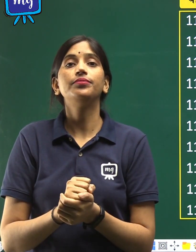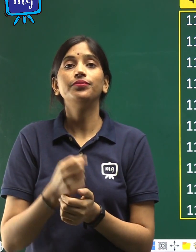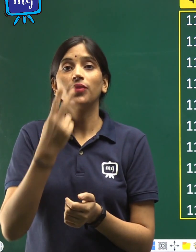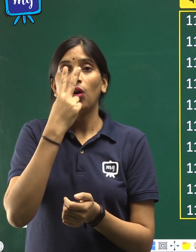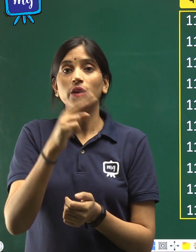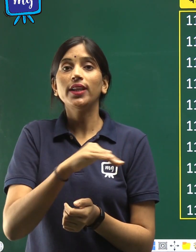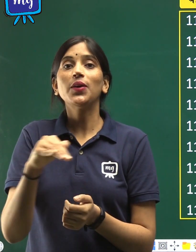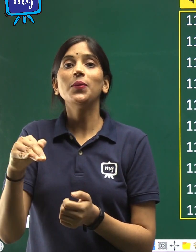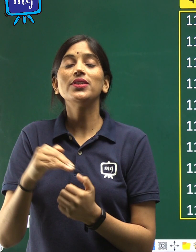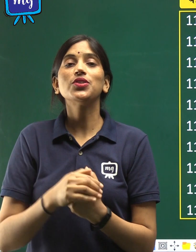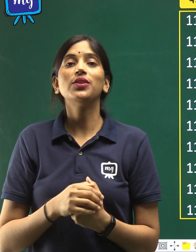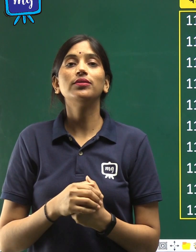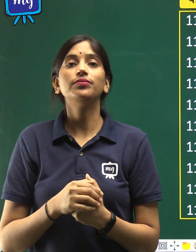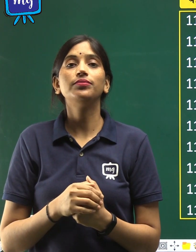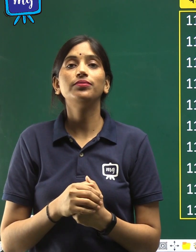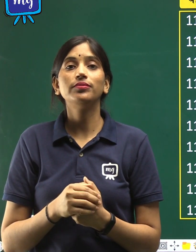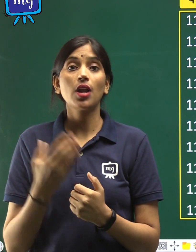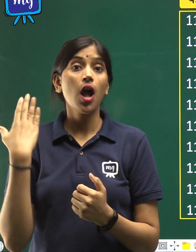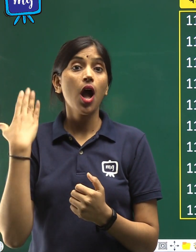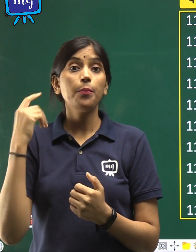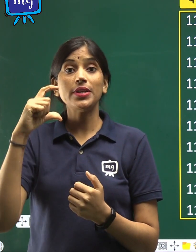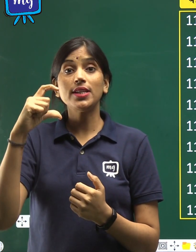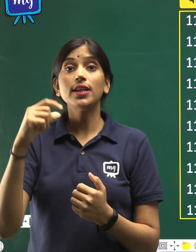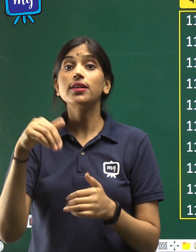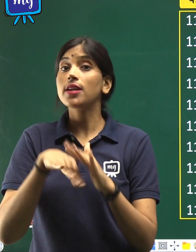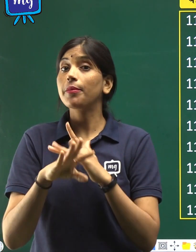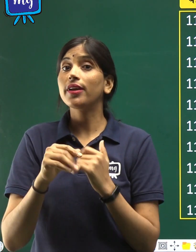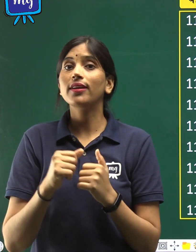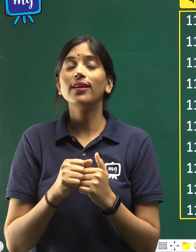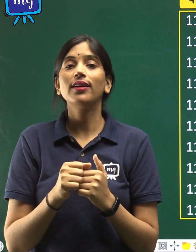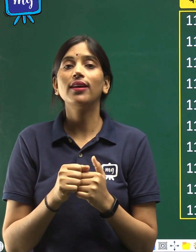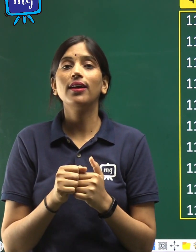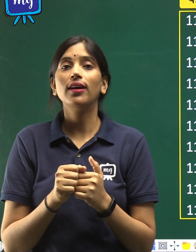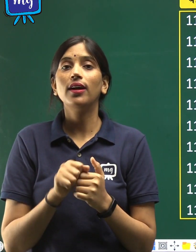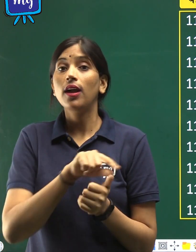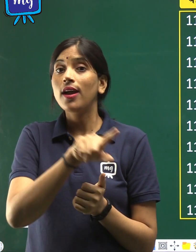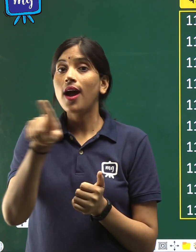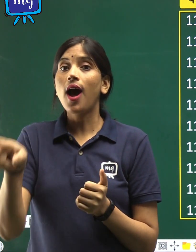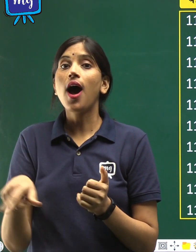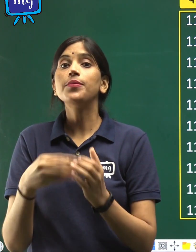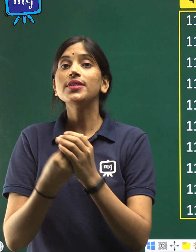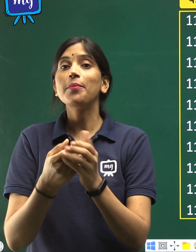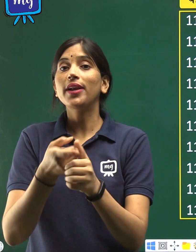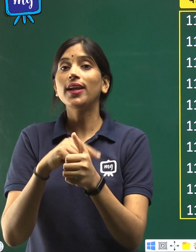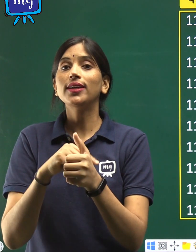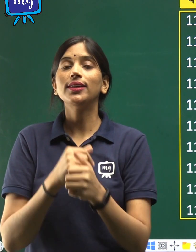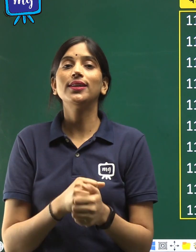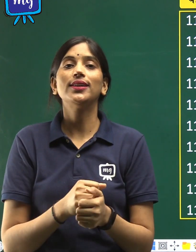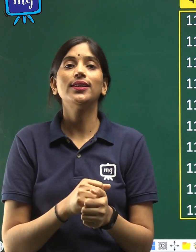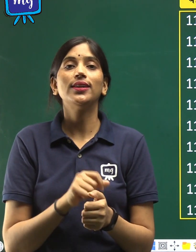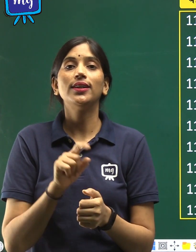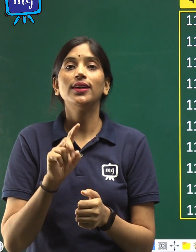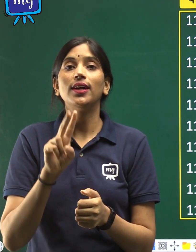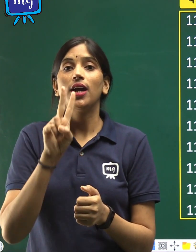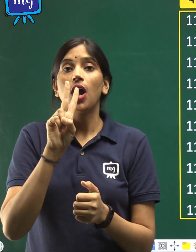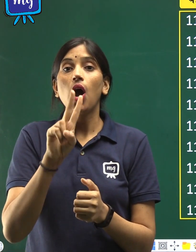देखो बच्चों, पिछली कक्षा में आप सबने